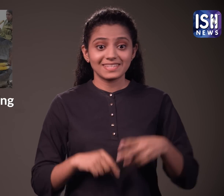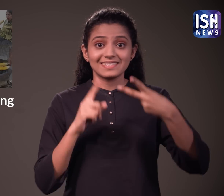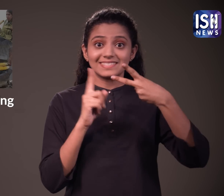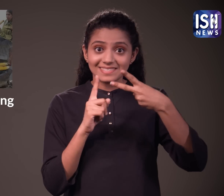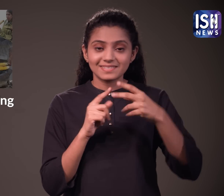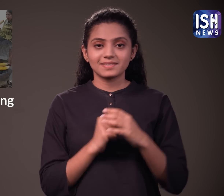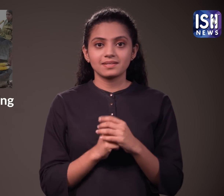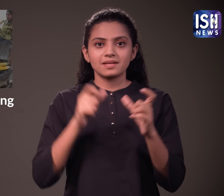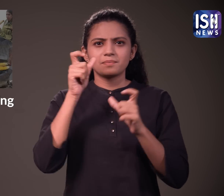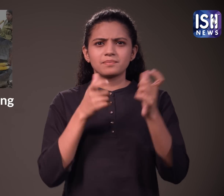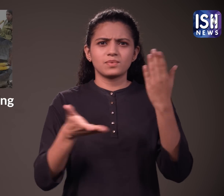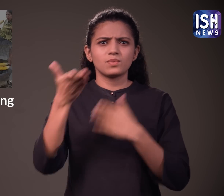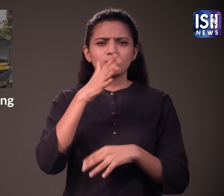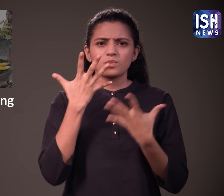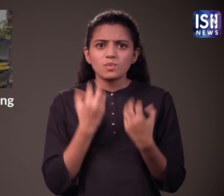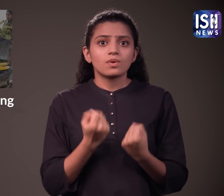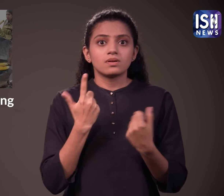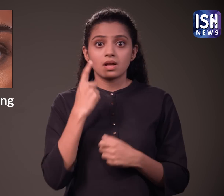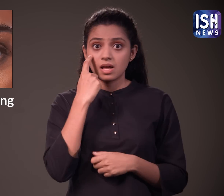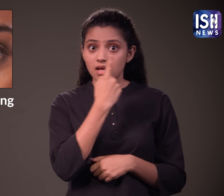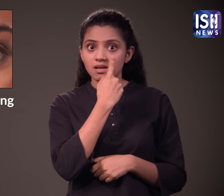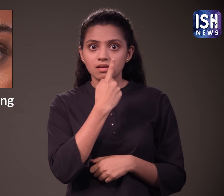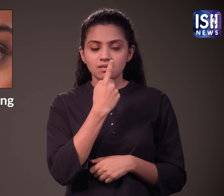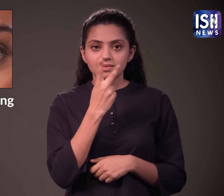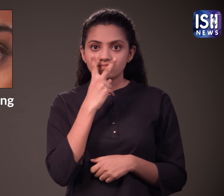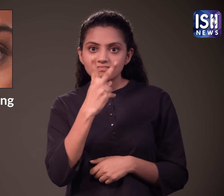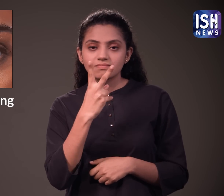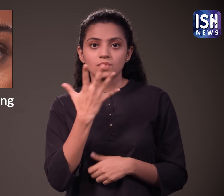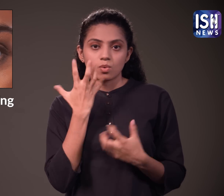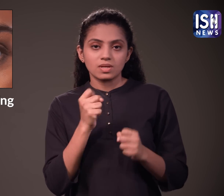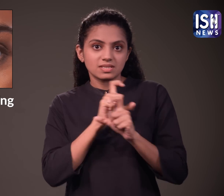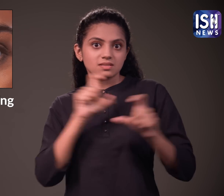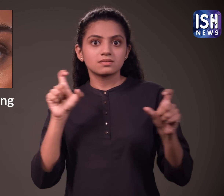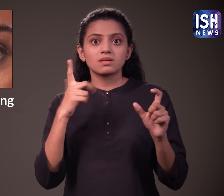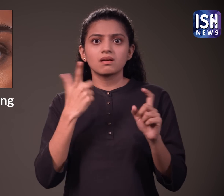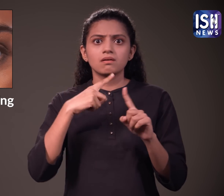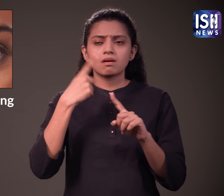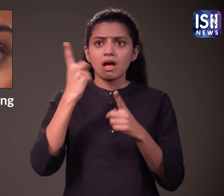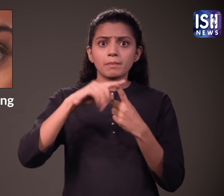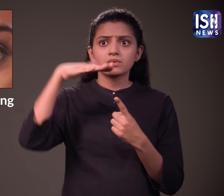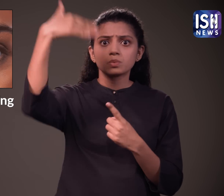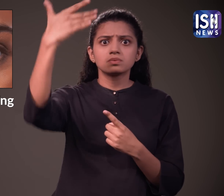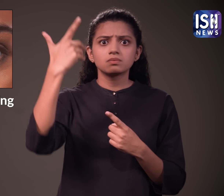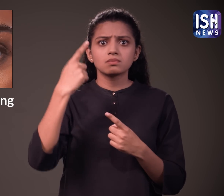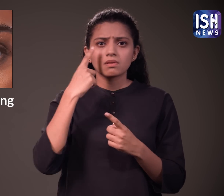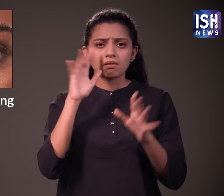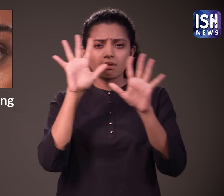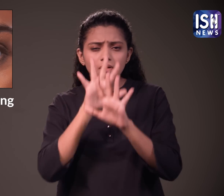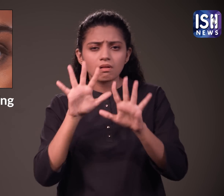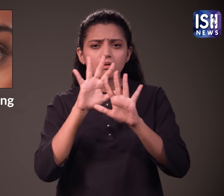हम सभी पड़े होने पर स्पश दुश्ती, मजबूत दुश्ती चाते हैं हम मोत्याबिन